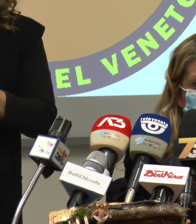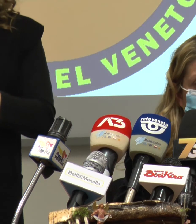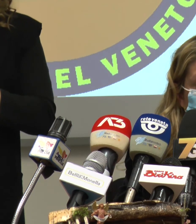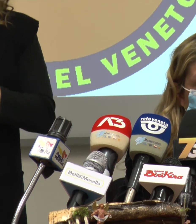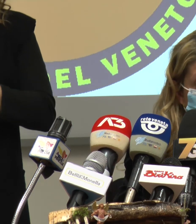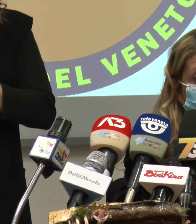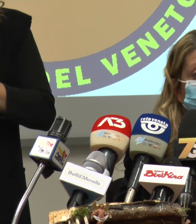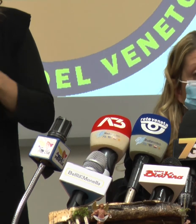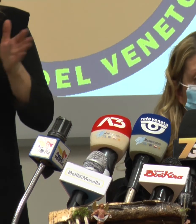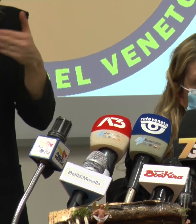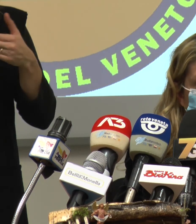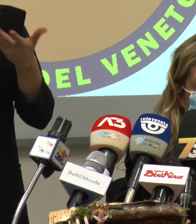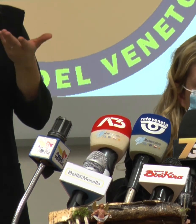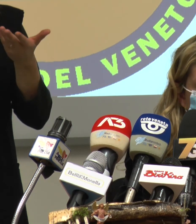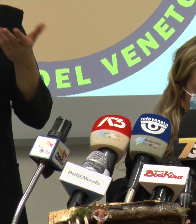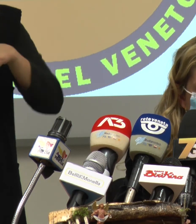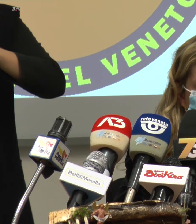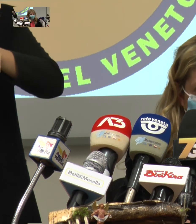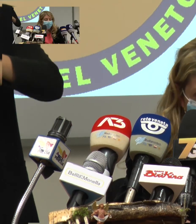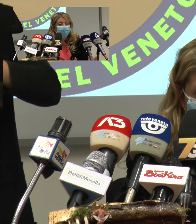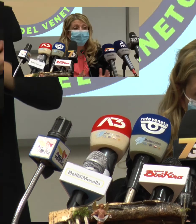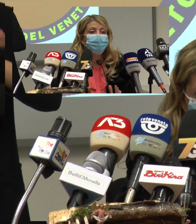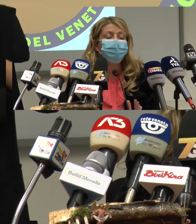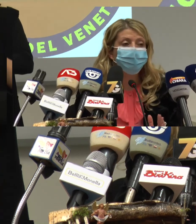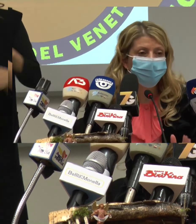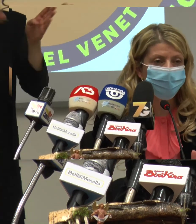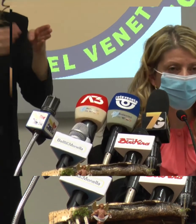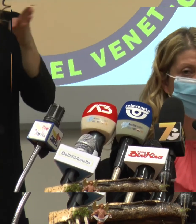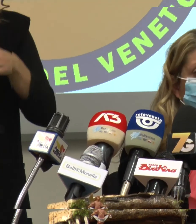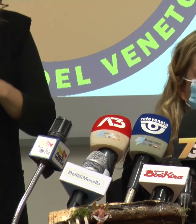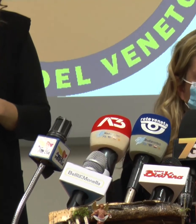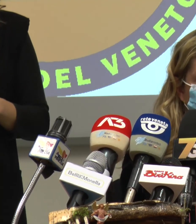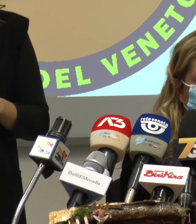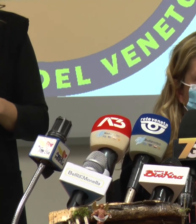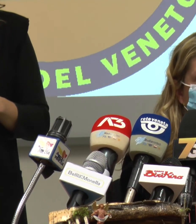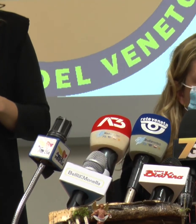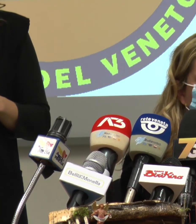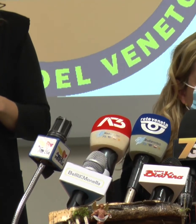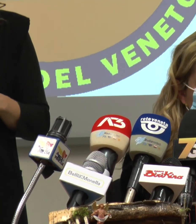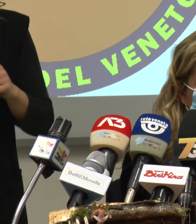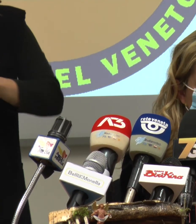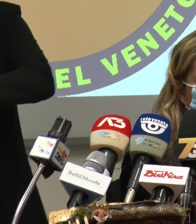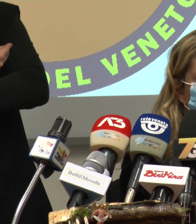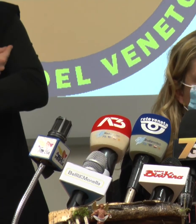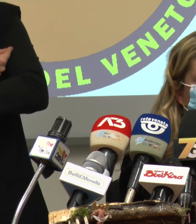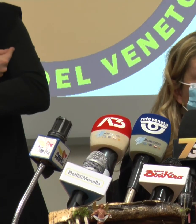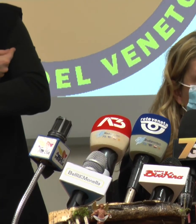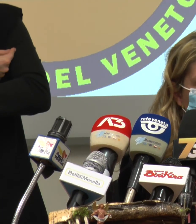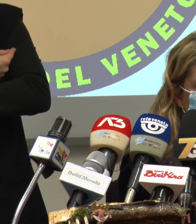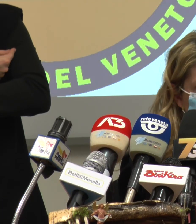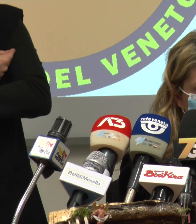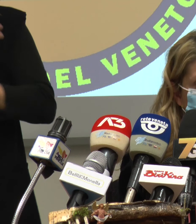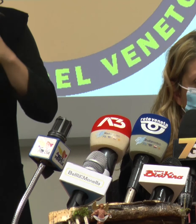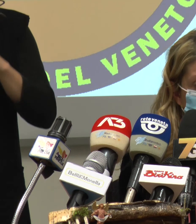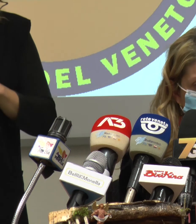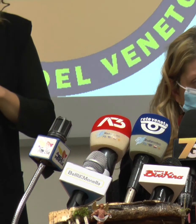propri ambulatori i tamponi per individuare i soggetti positivi. Per quanto riguarda l'organizzazione della seduta vaccinale nelle strutture